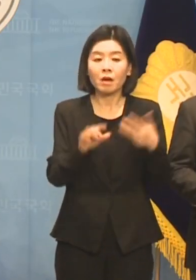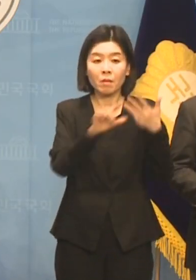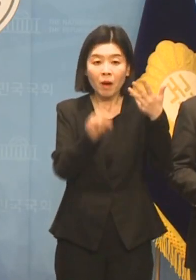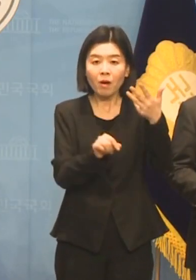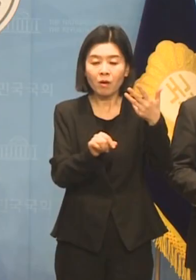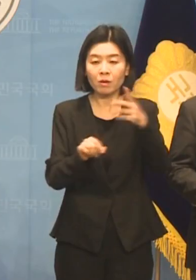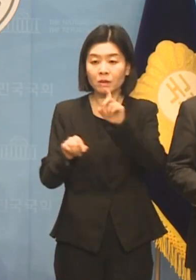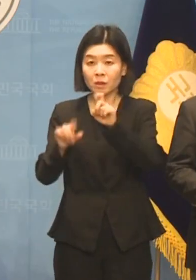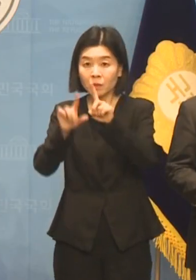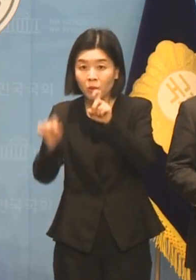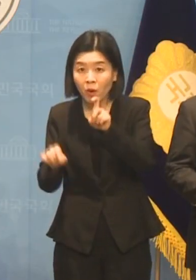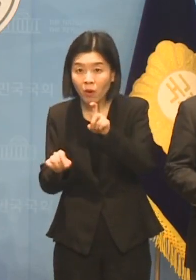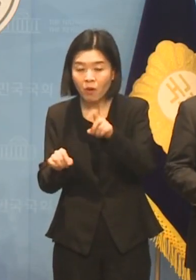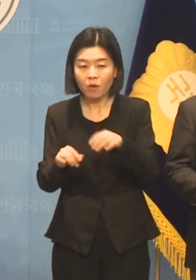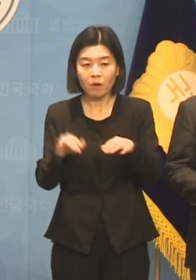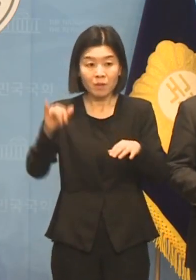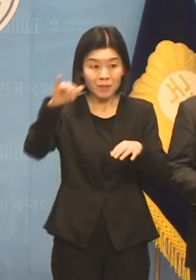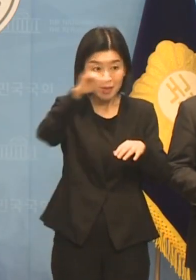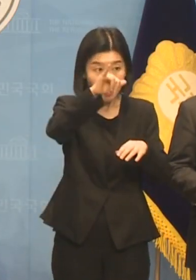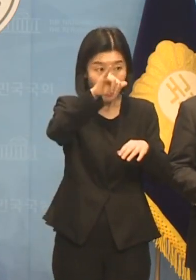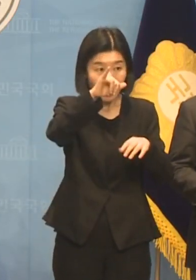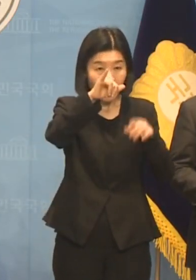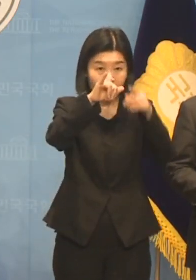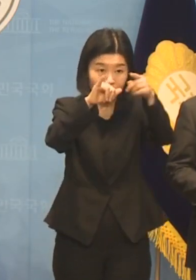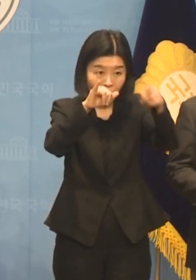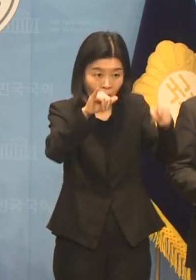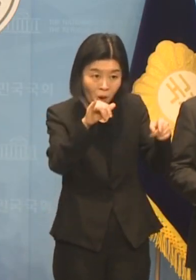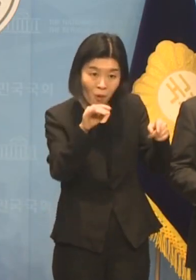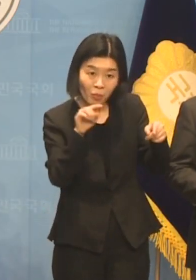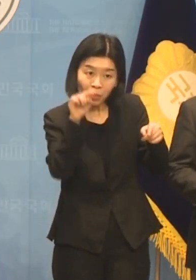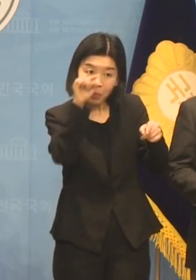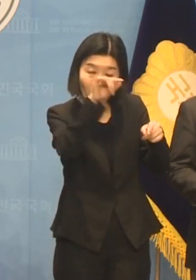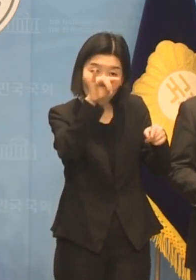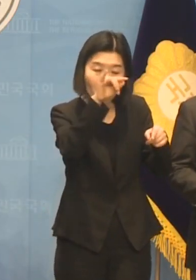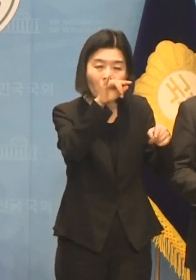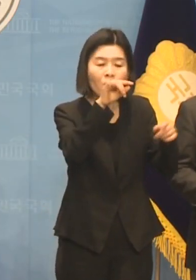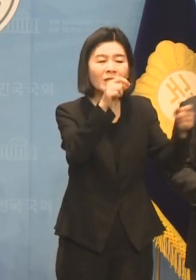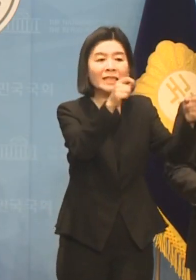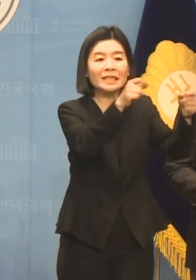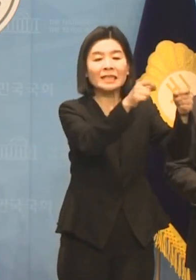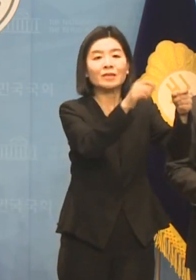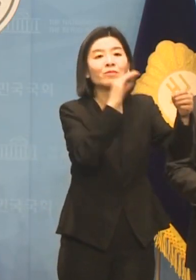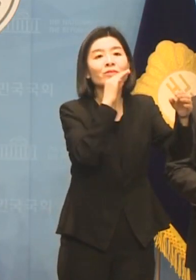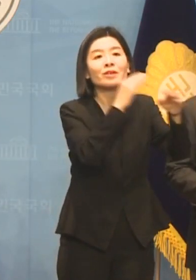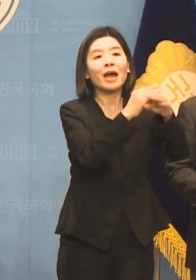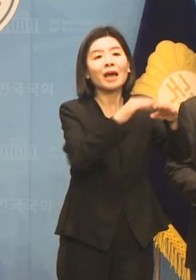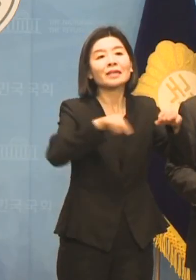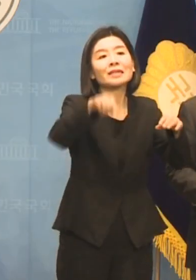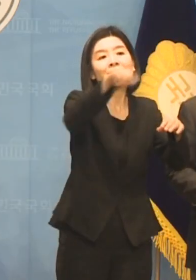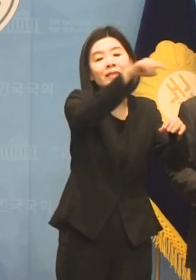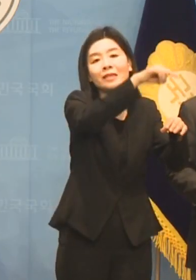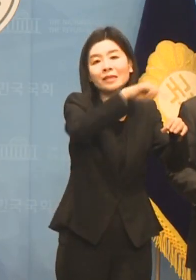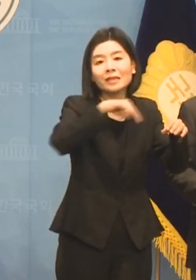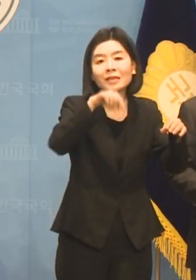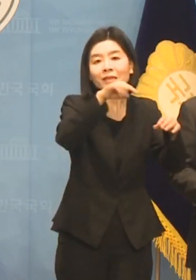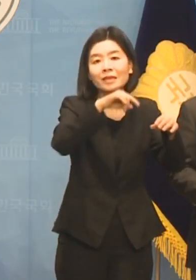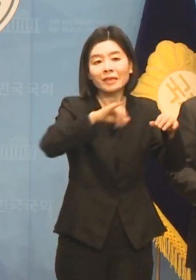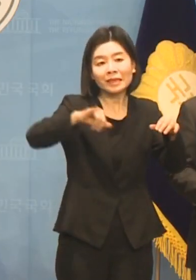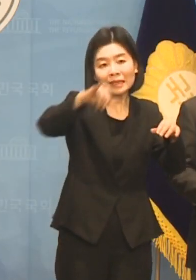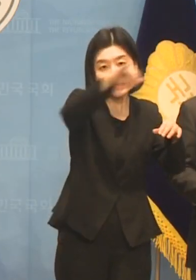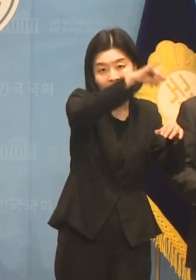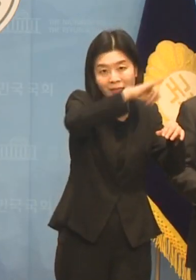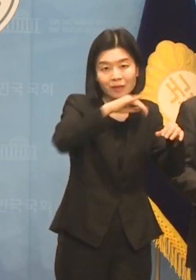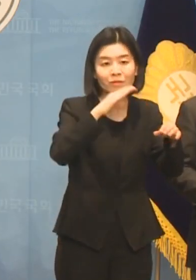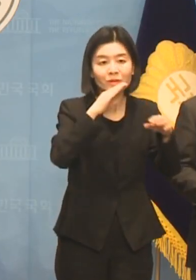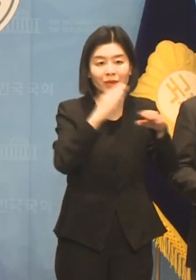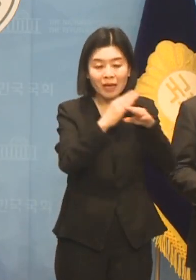11월에는 비행금지선을 넘어 회랑의 최북단과 북단 사이를 가로질러 더욱 북한과